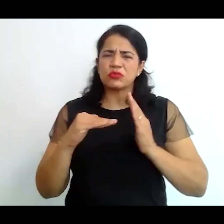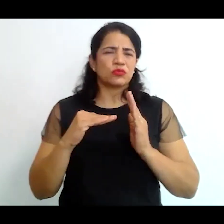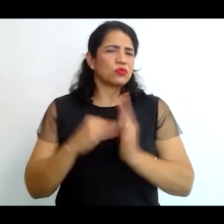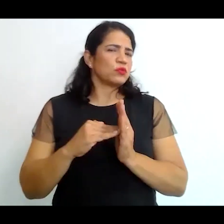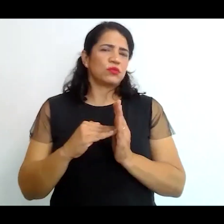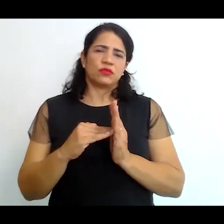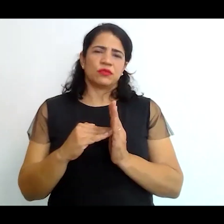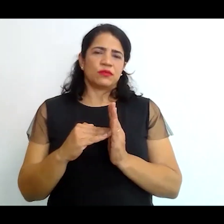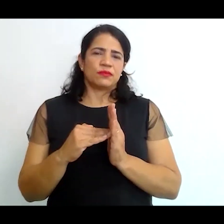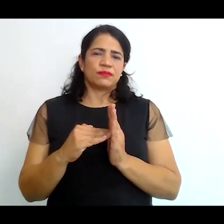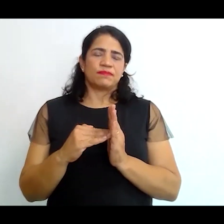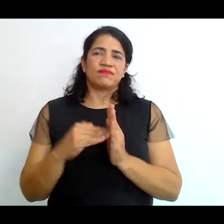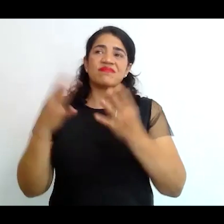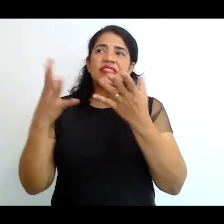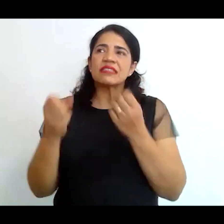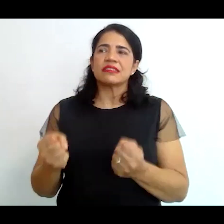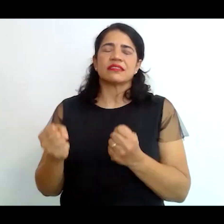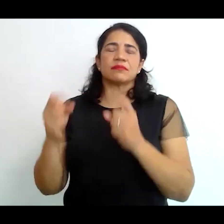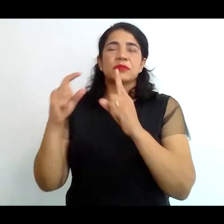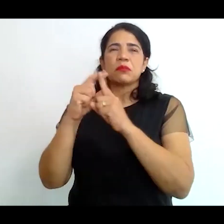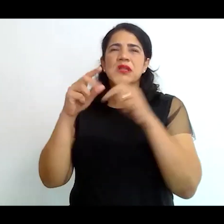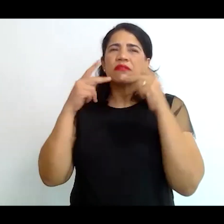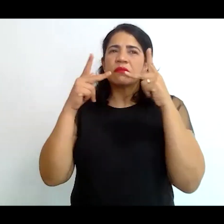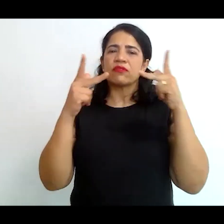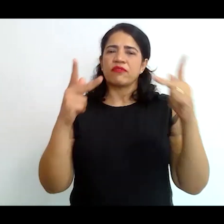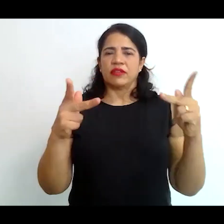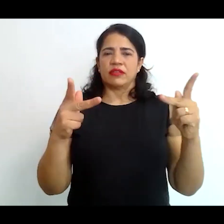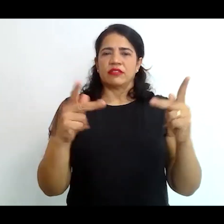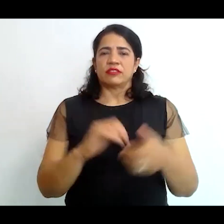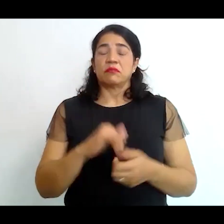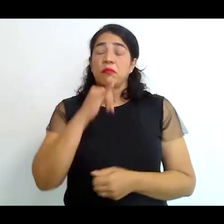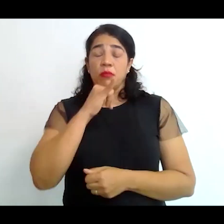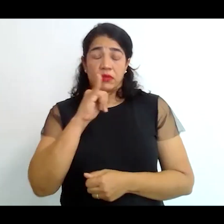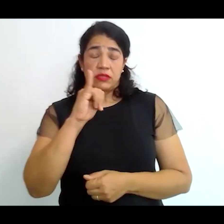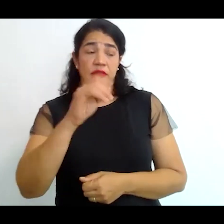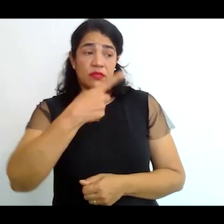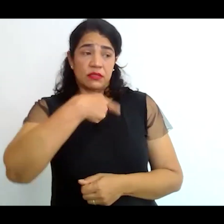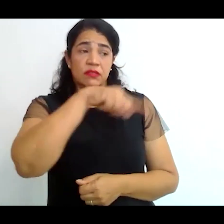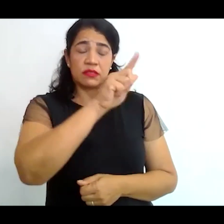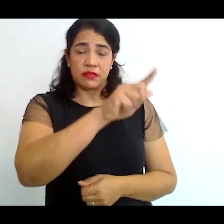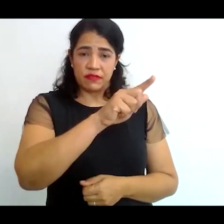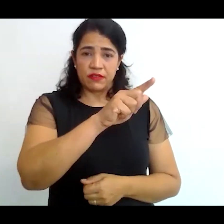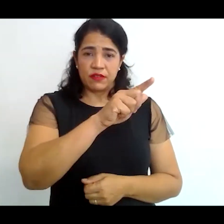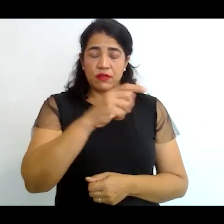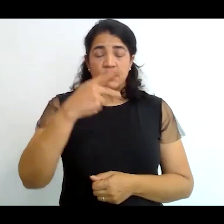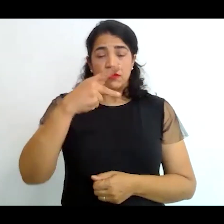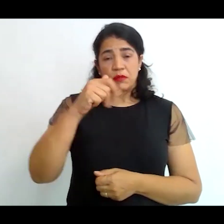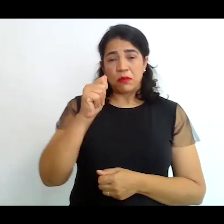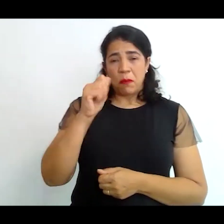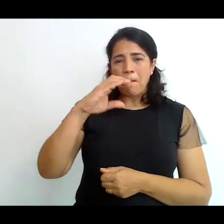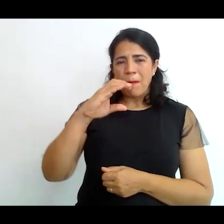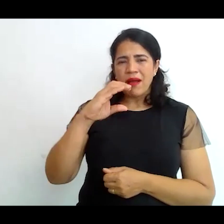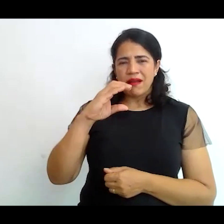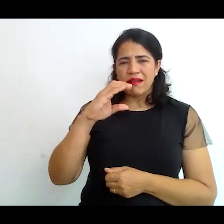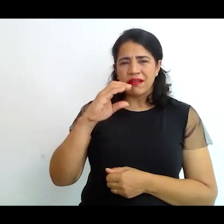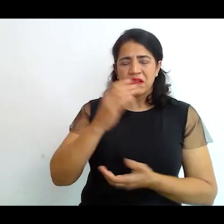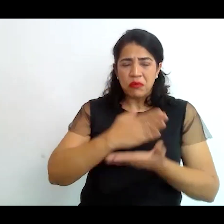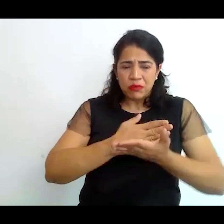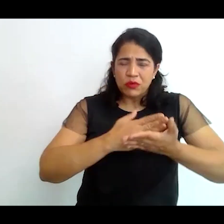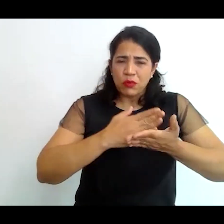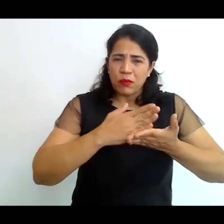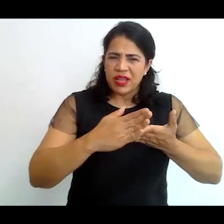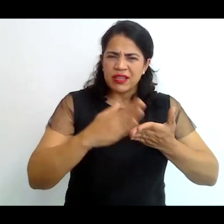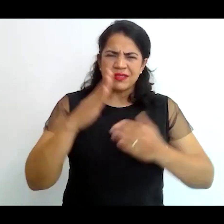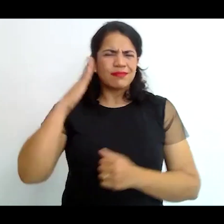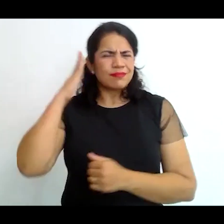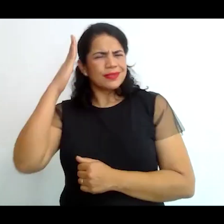permissão de levantar, começa o quê? Soltar som, né, em todos os cômodos da casa, da palavra para